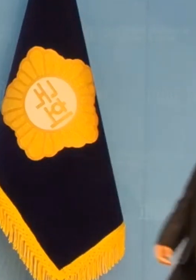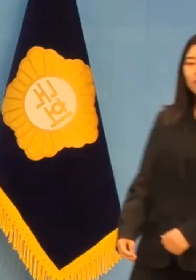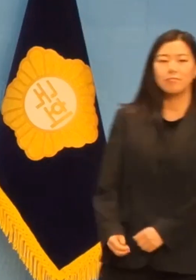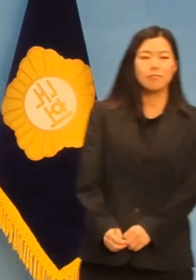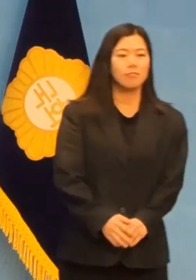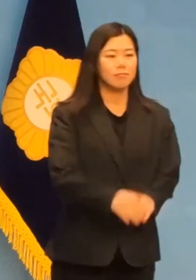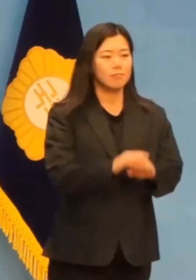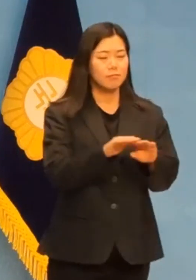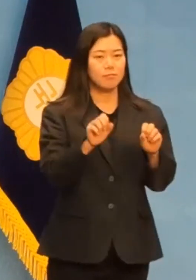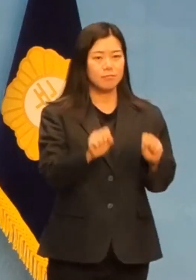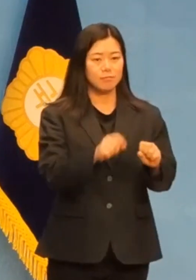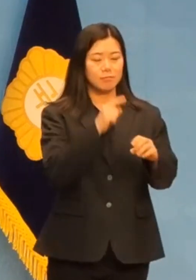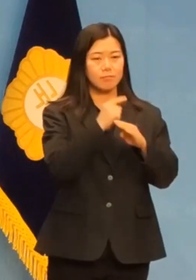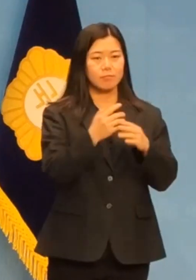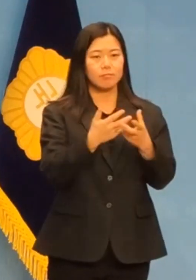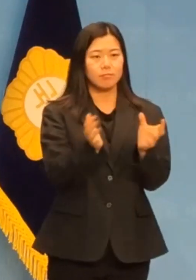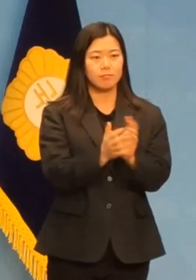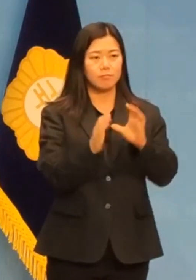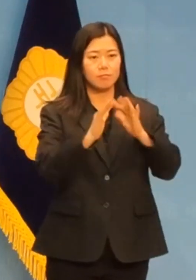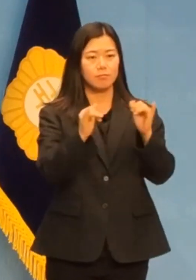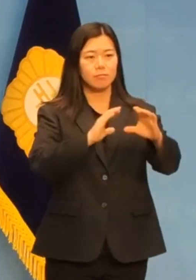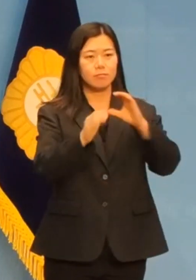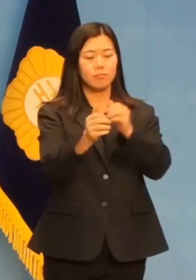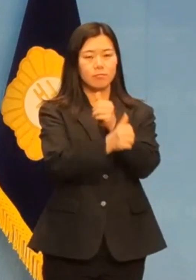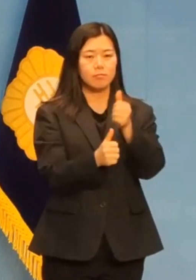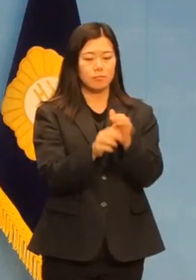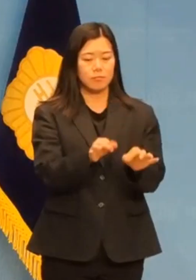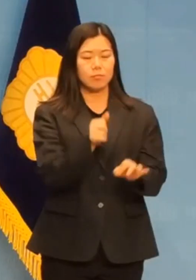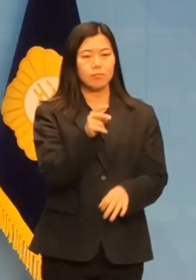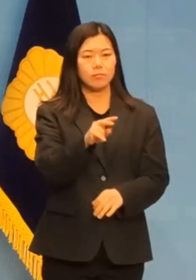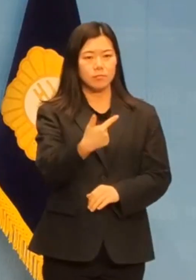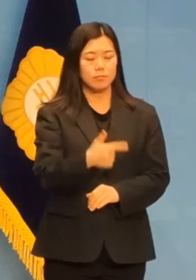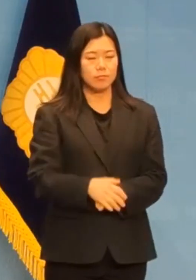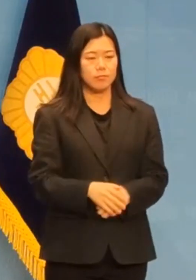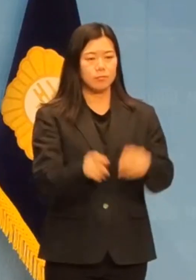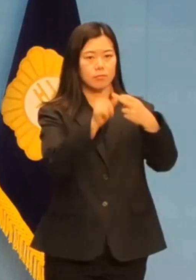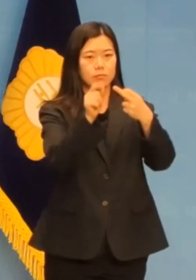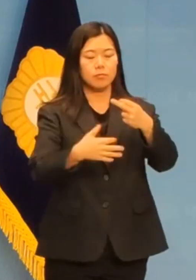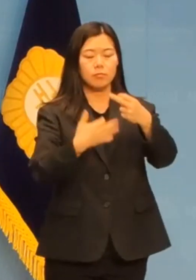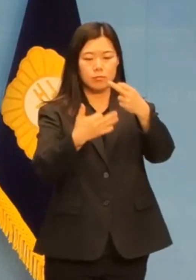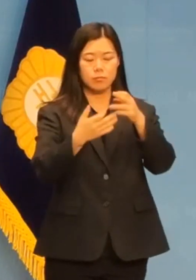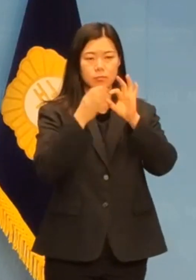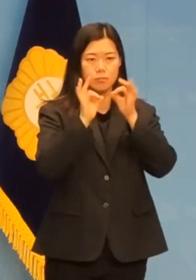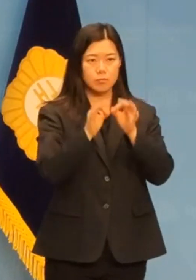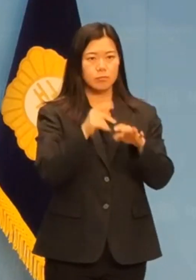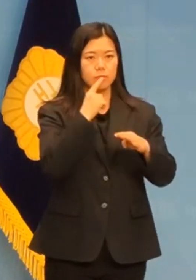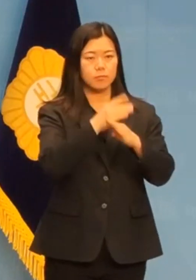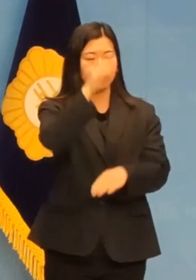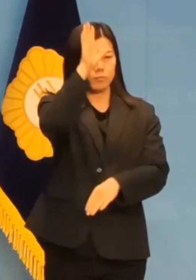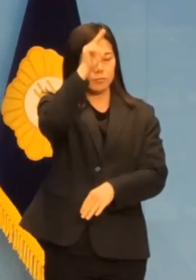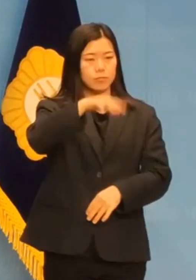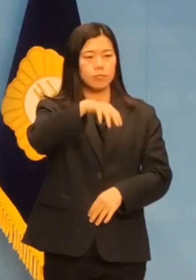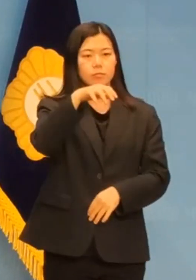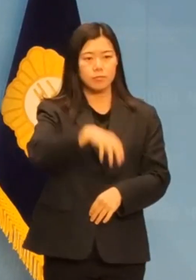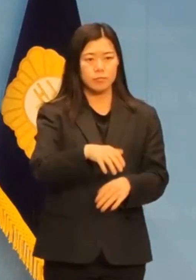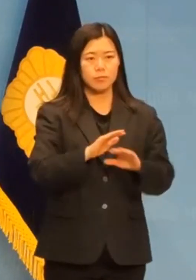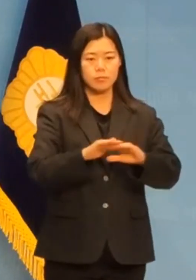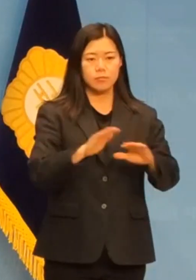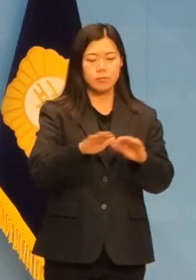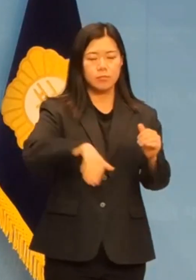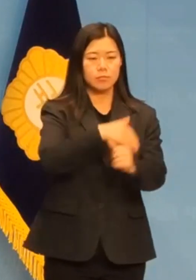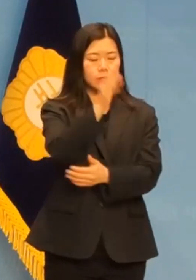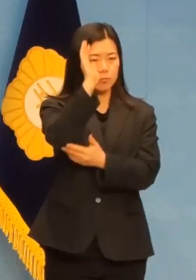안녕하십니까. 더불어민주당 국민소통위원회 위원장 김현입니다. 12월 19일 금요일 민주파출소 주간 주요 대응 현황